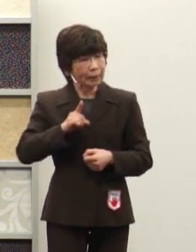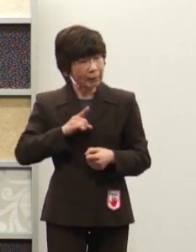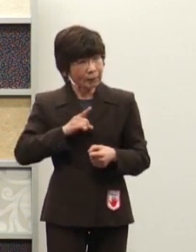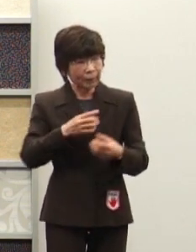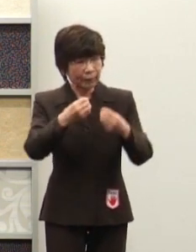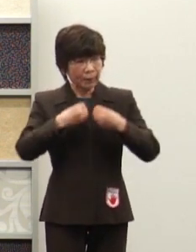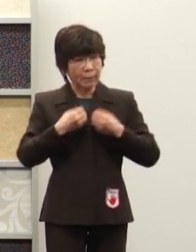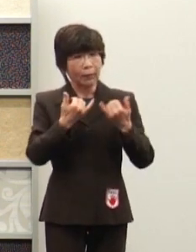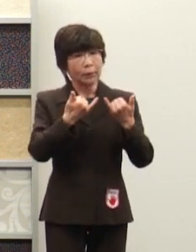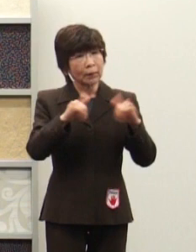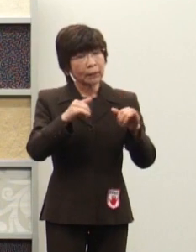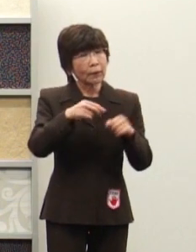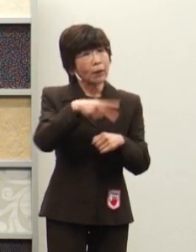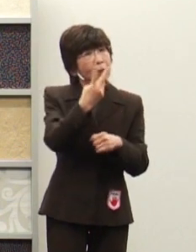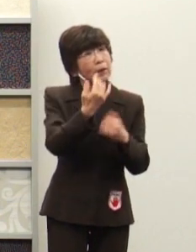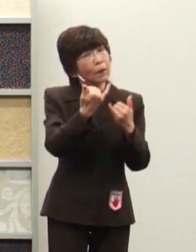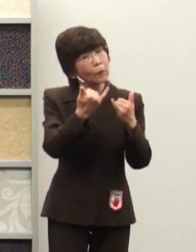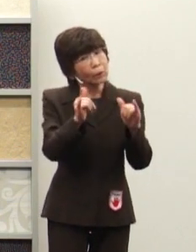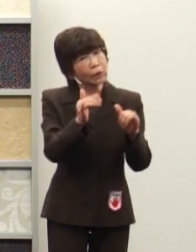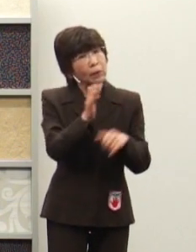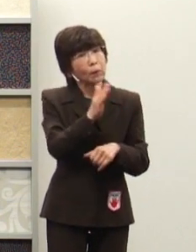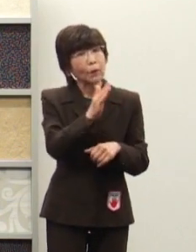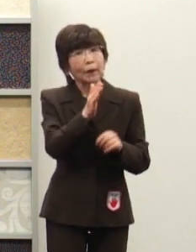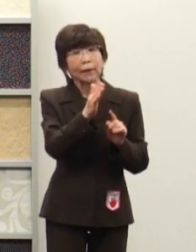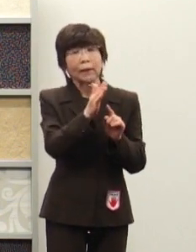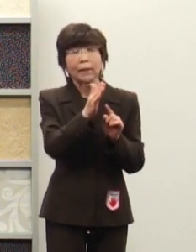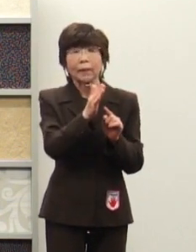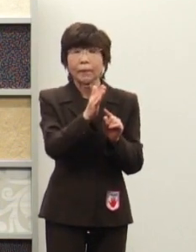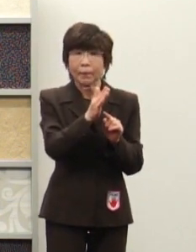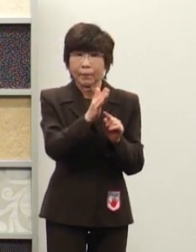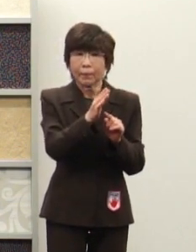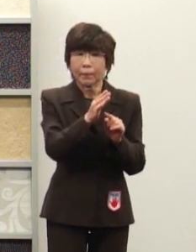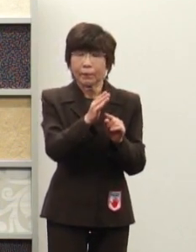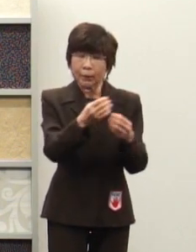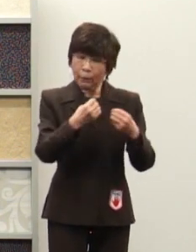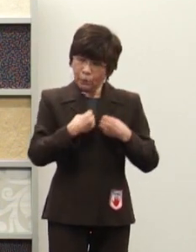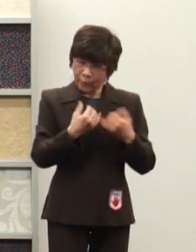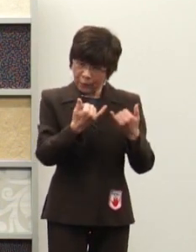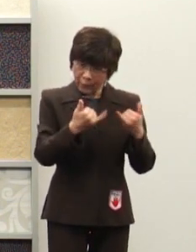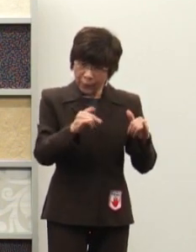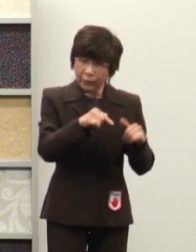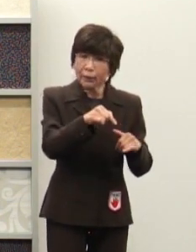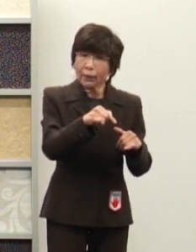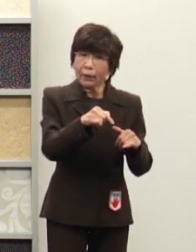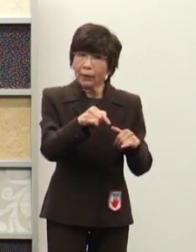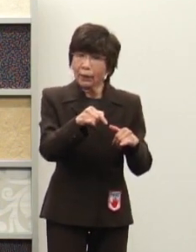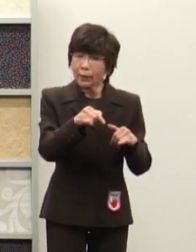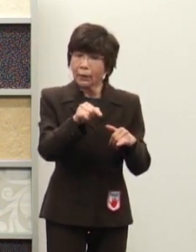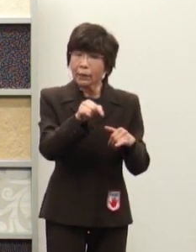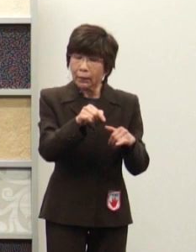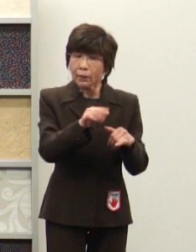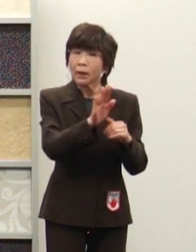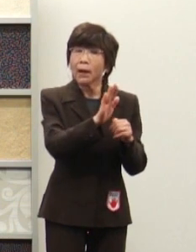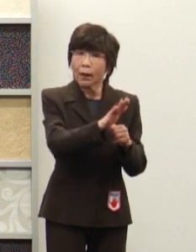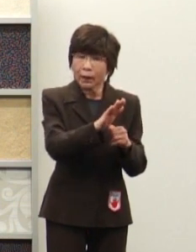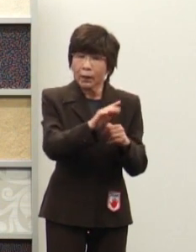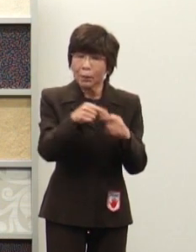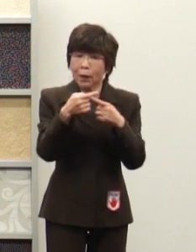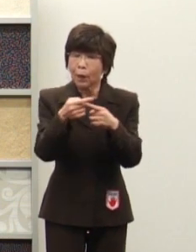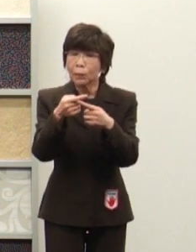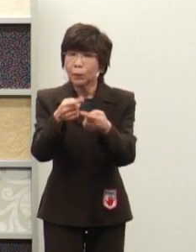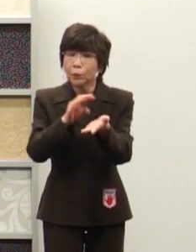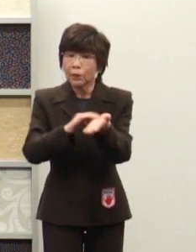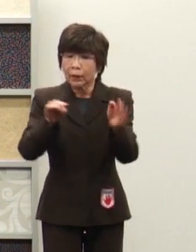あ、今の状況を予見前提とすると大体まあ200人ぐらいのこう感染者、ではあるんですけれども、まあ、